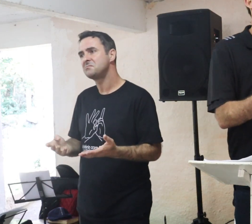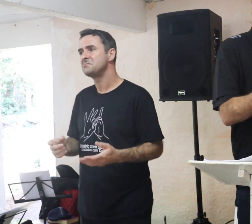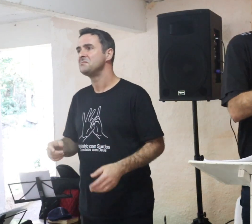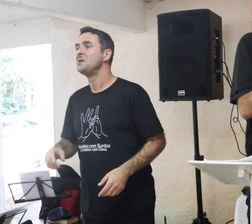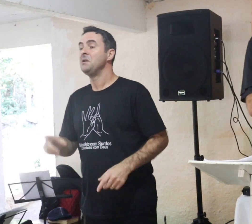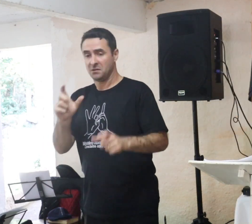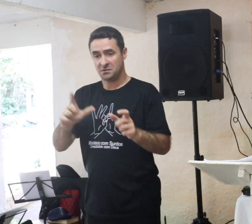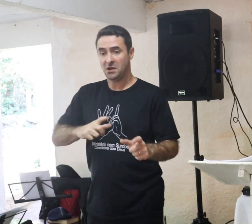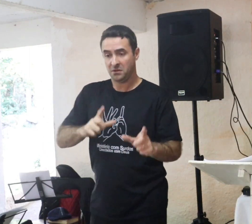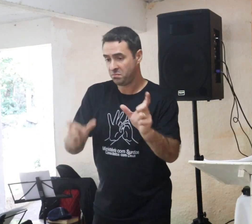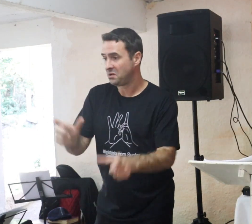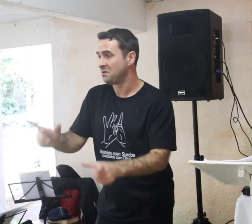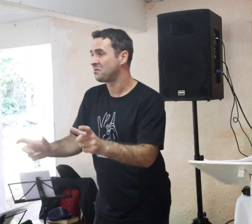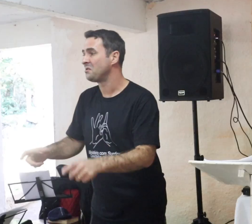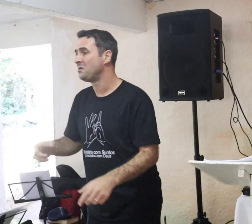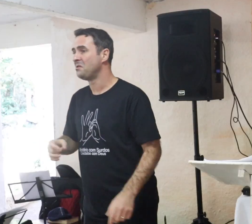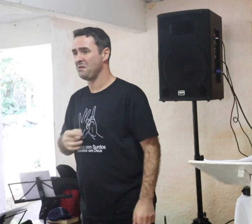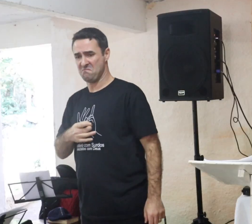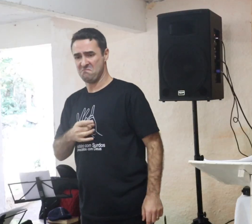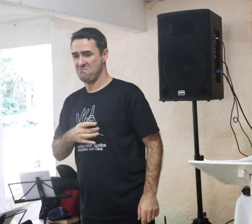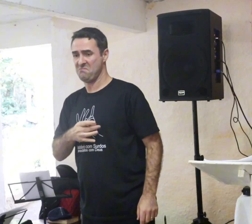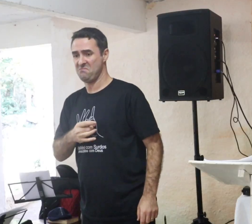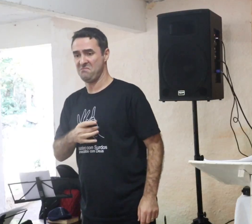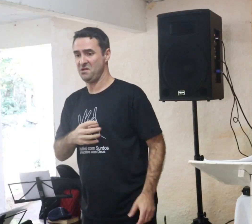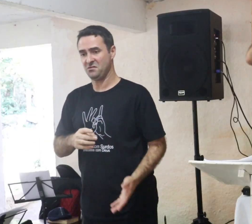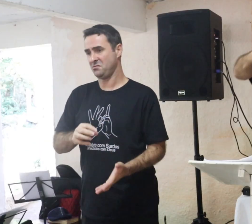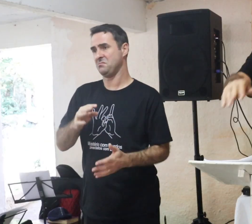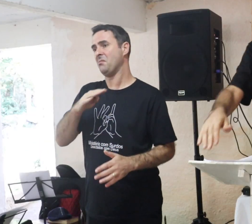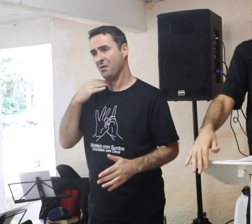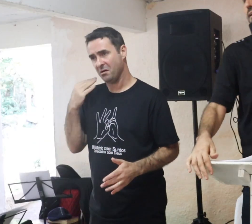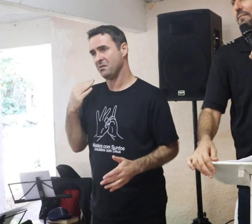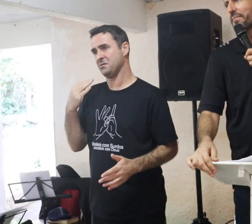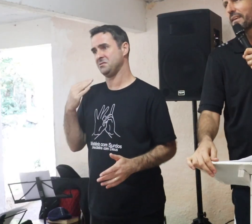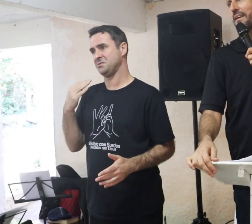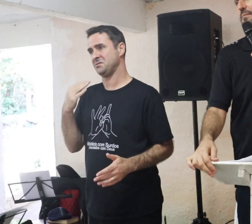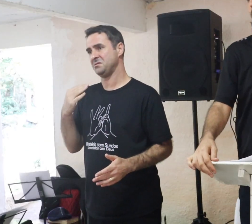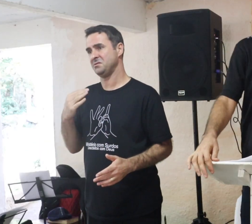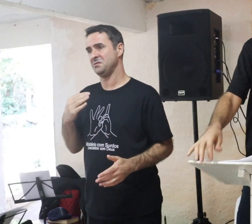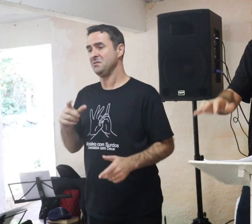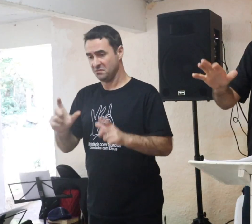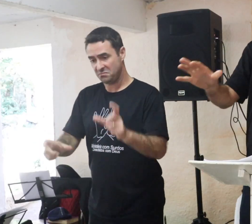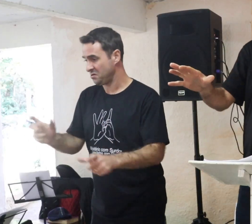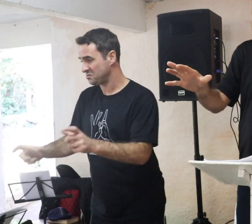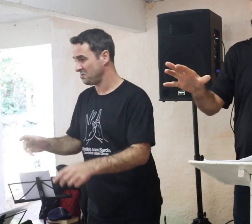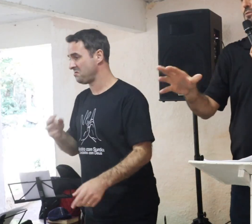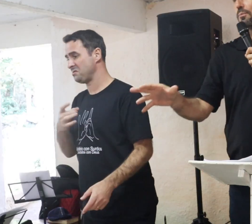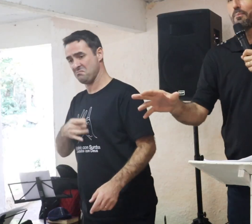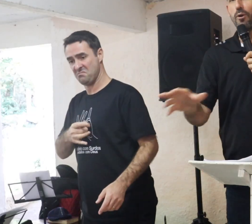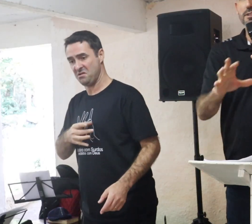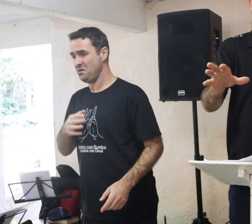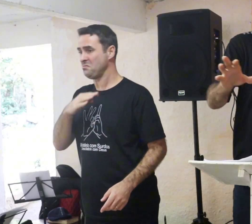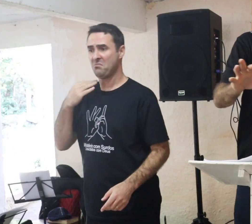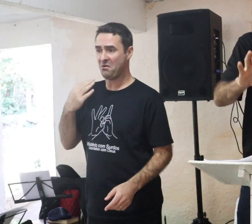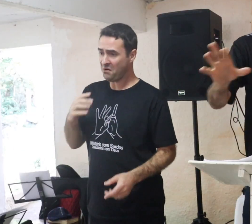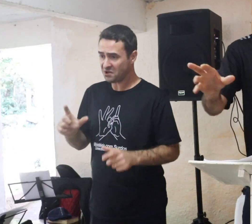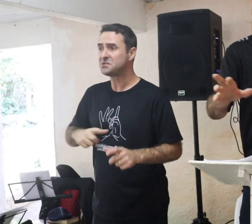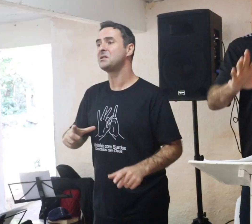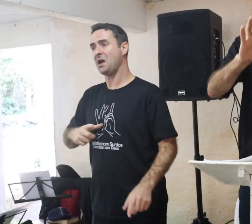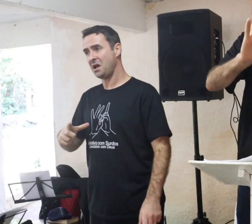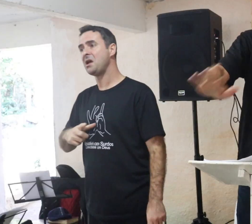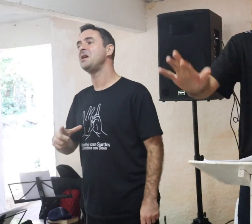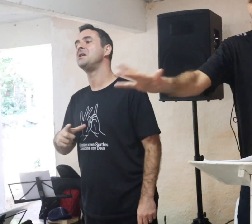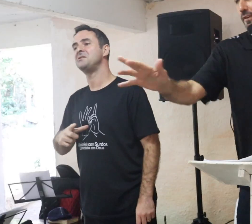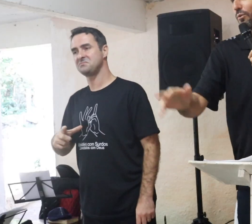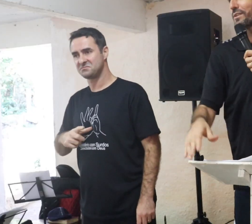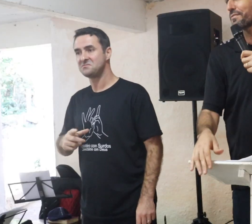pessoas não gostam nem de usar o termo, né? Falam, não, para de estar falando coisa ruim, né? Minha avó não deixava de falar sobre morte, ela falava morte. Minha